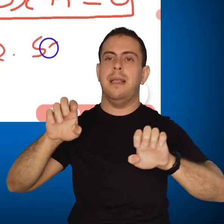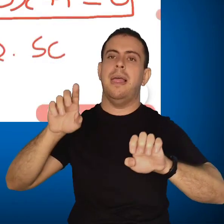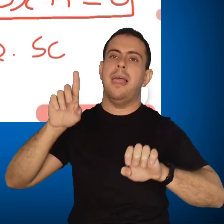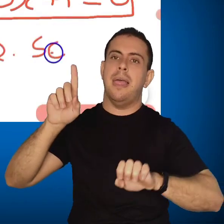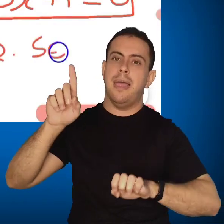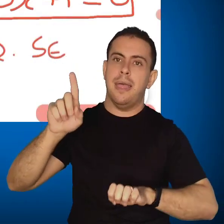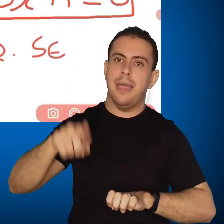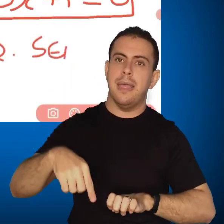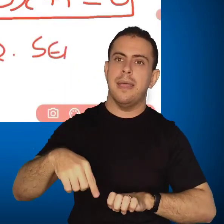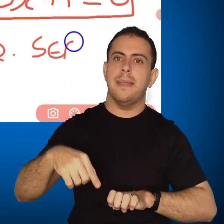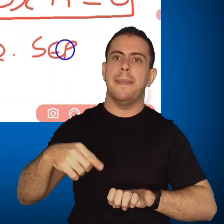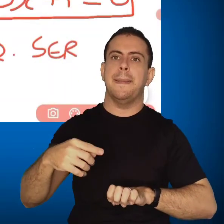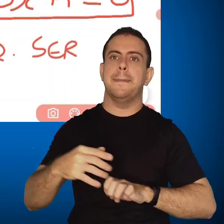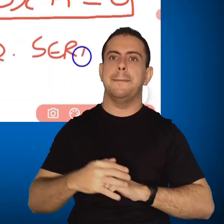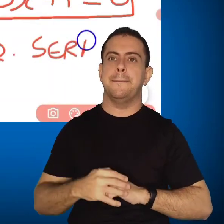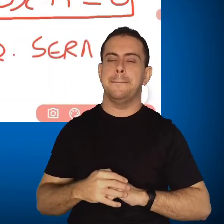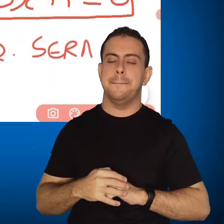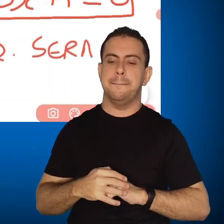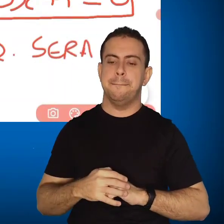será,